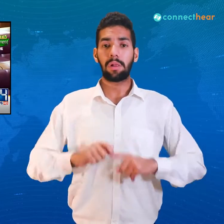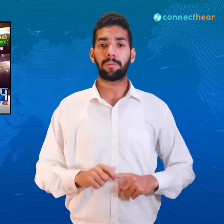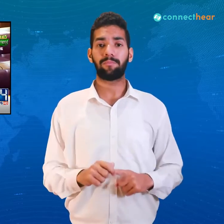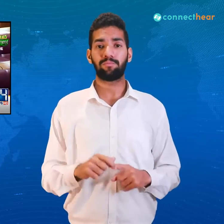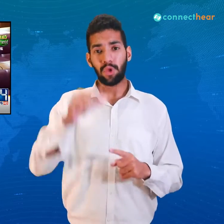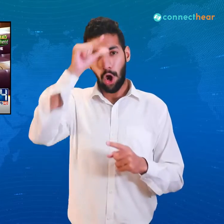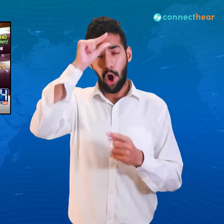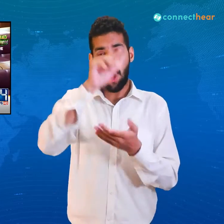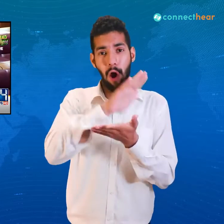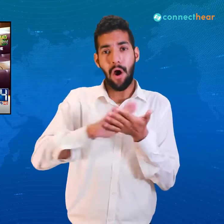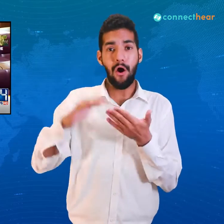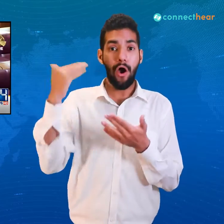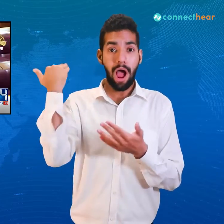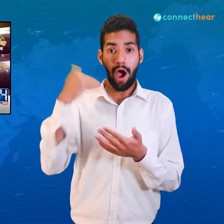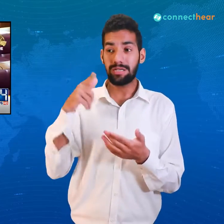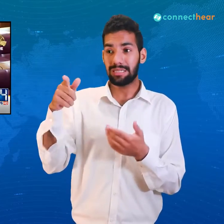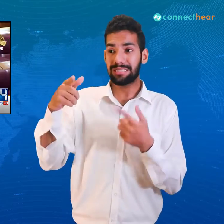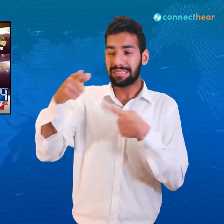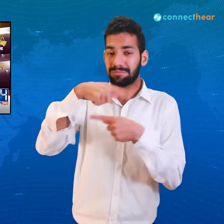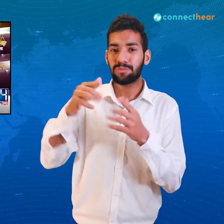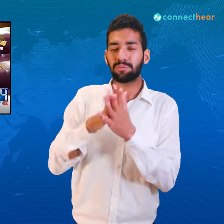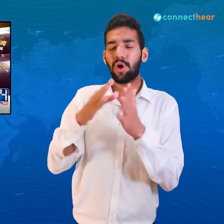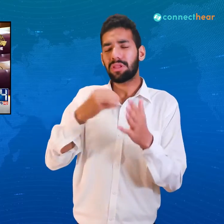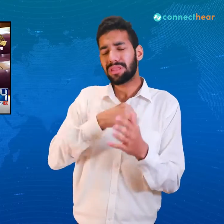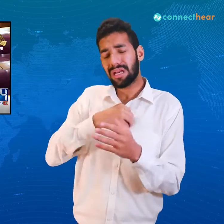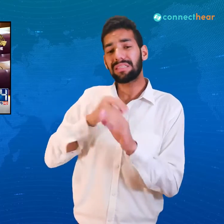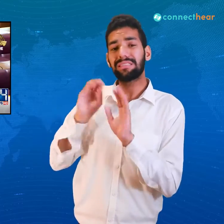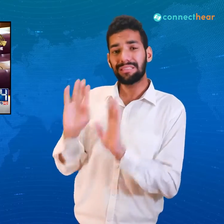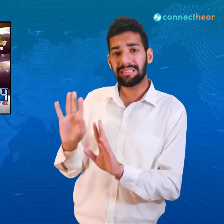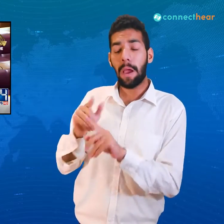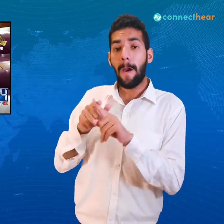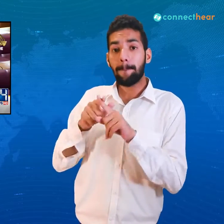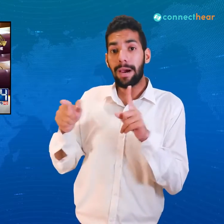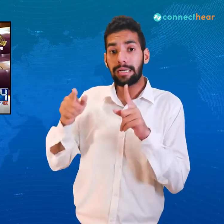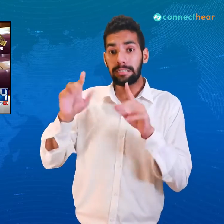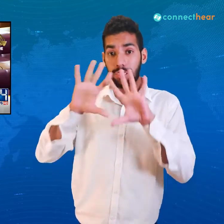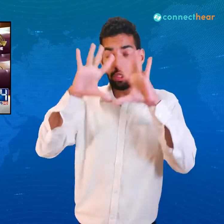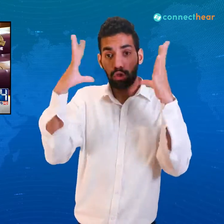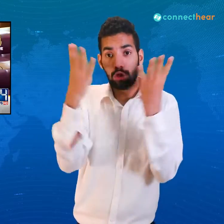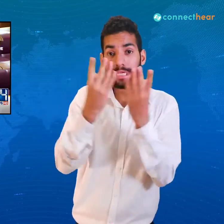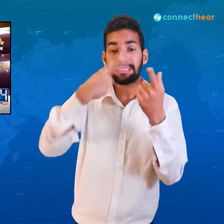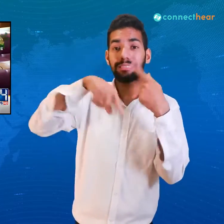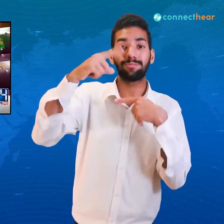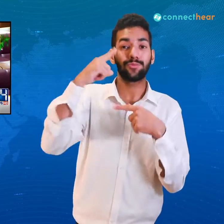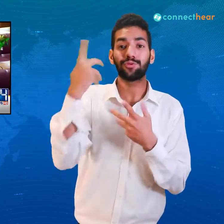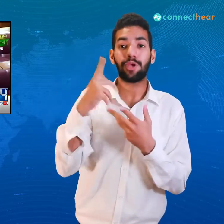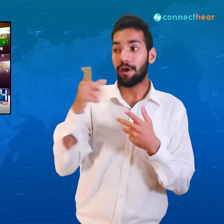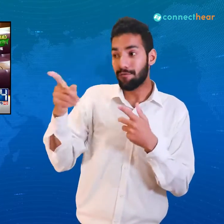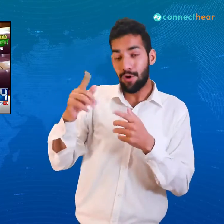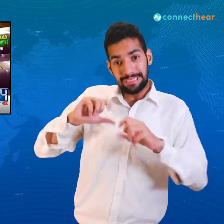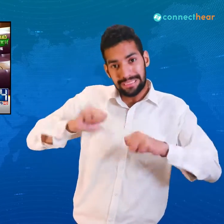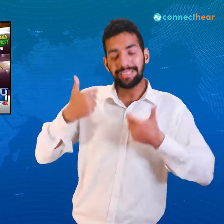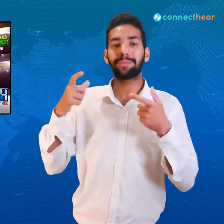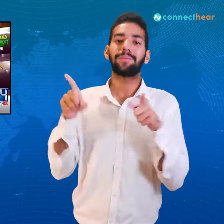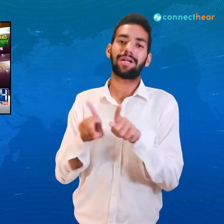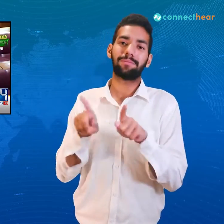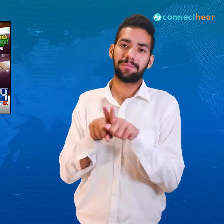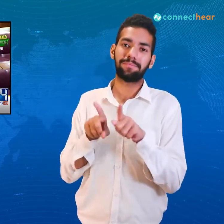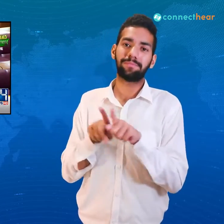میدان کربلا میں عارضی شکست ضرور ہوئی تھی حضرت حسین رضی اللہ تعالیٰ نو کو لیکن دنیا ان کو یاد رکھتی ہے پلیز نو